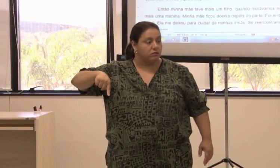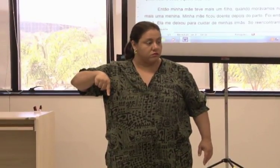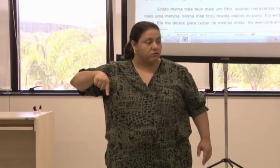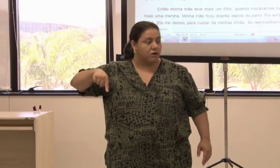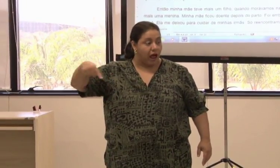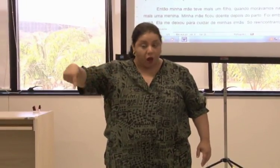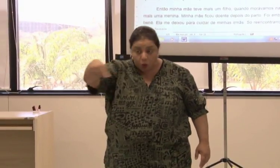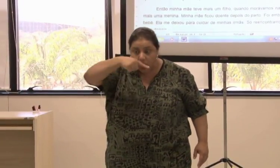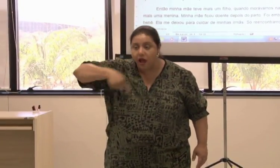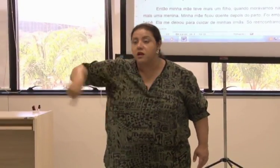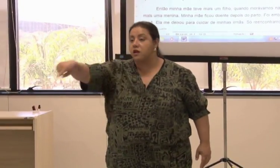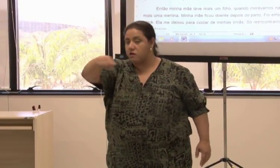A rua é aqui.